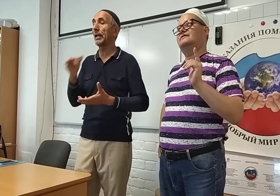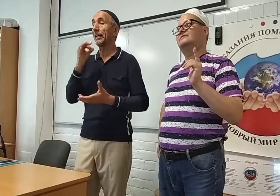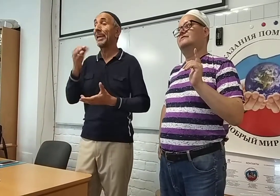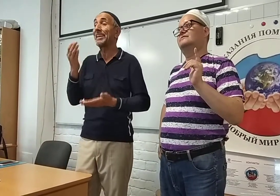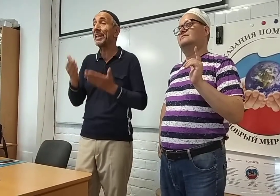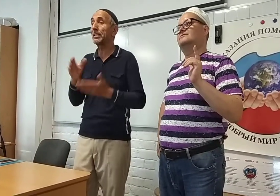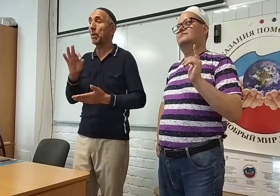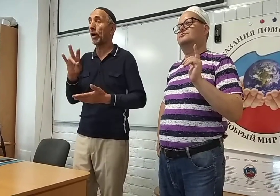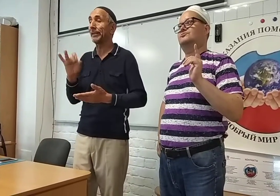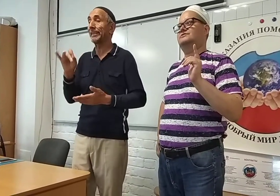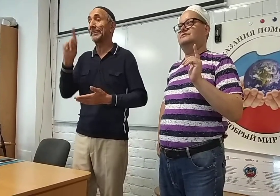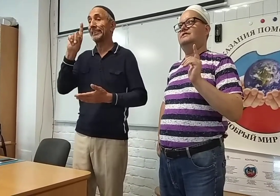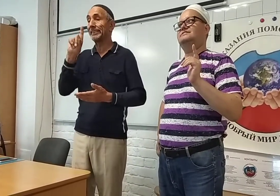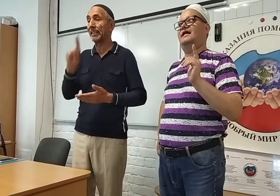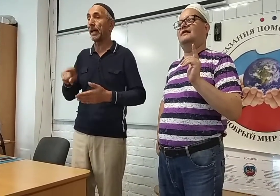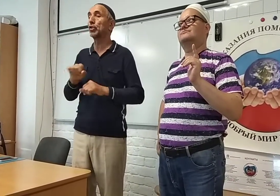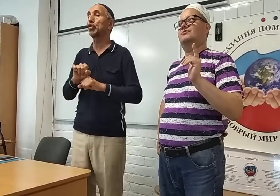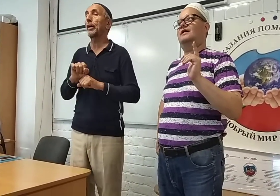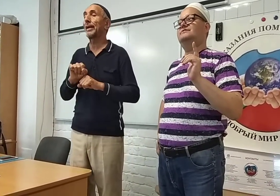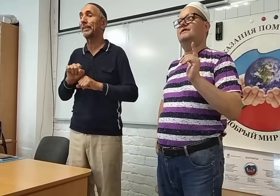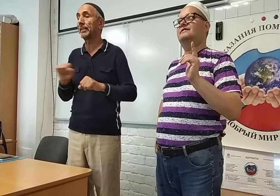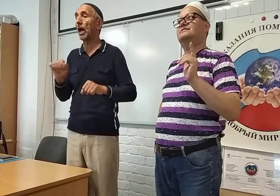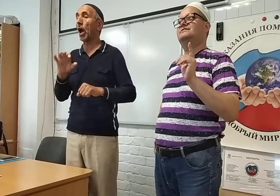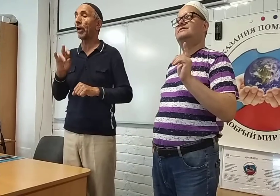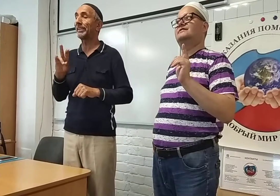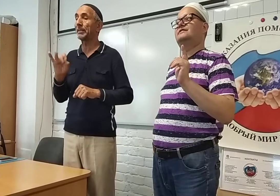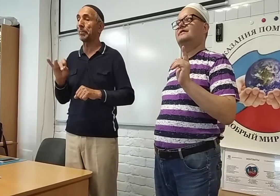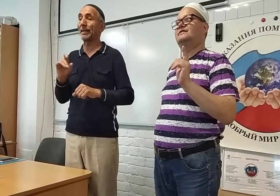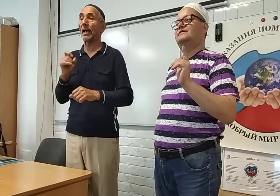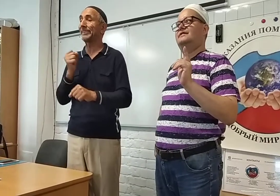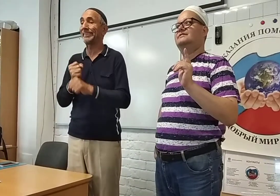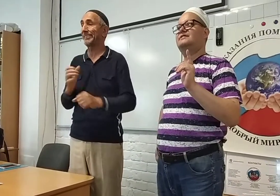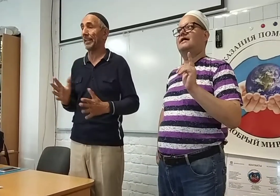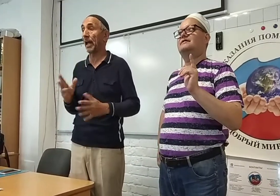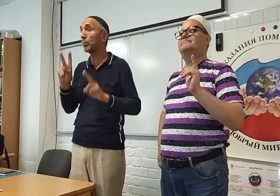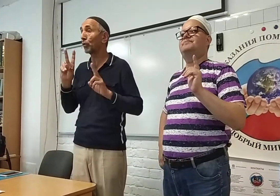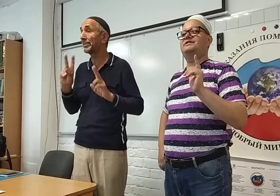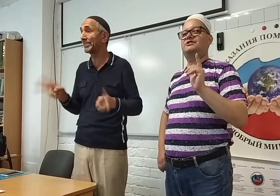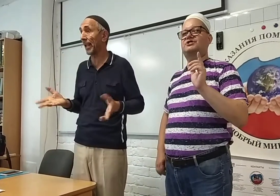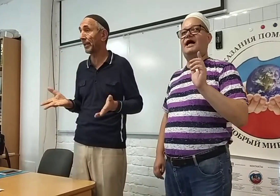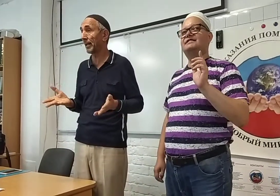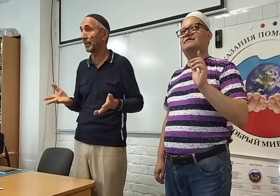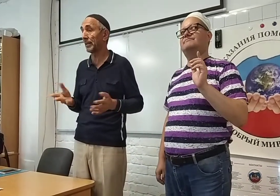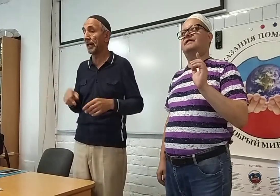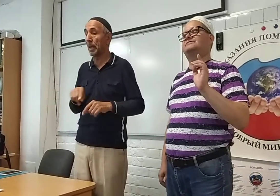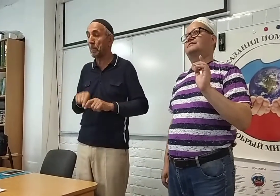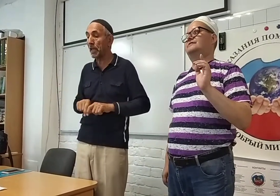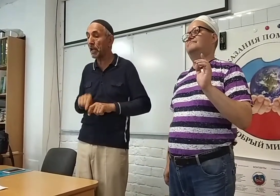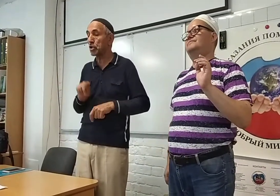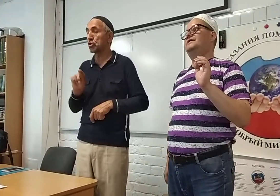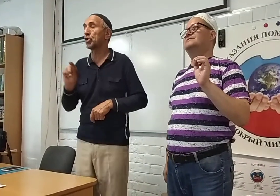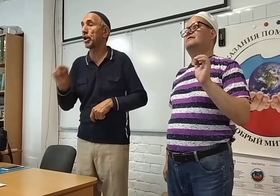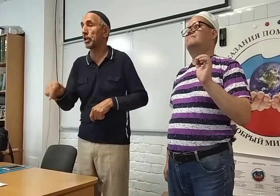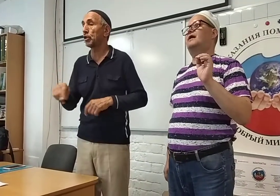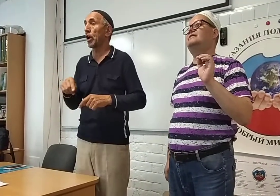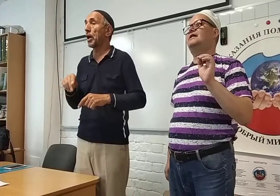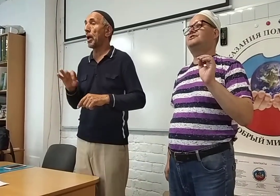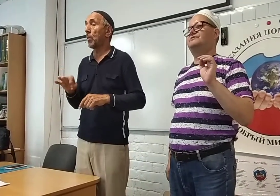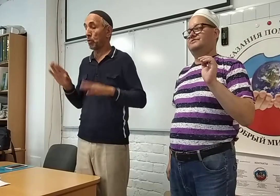знали, что нельзя, то они бы это не делали. Это перешагивать